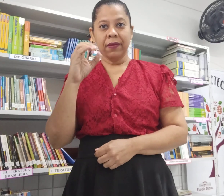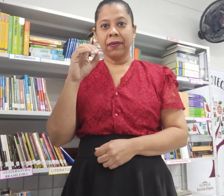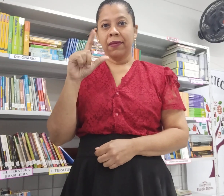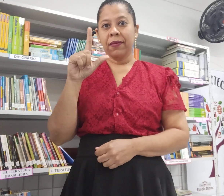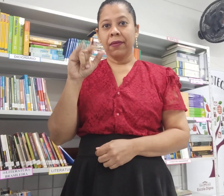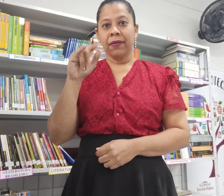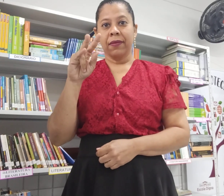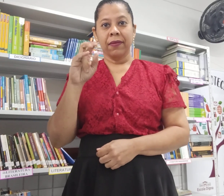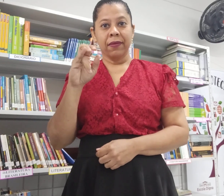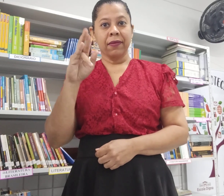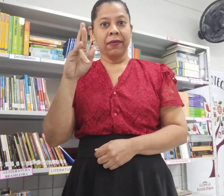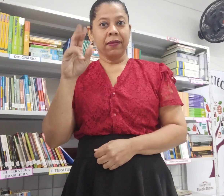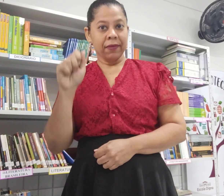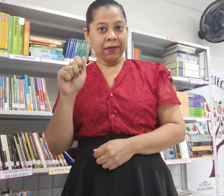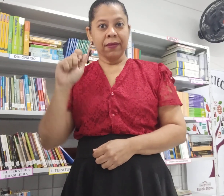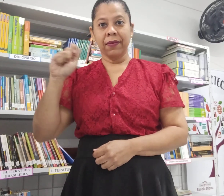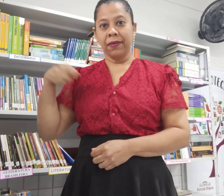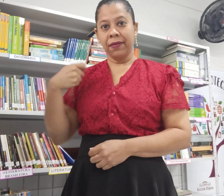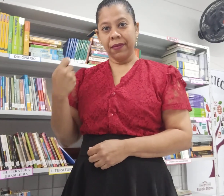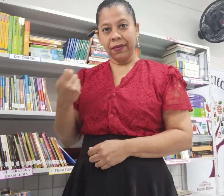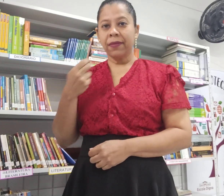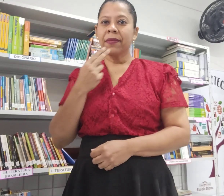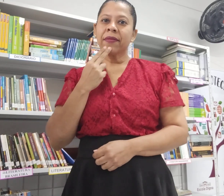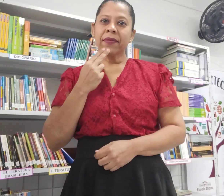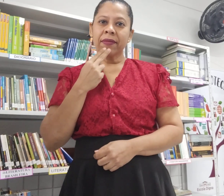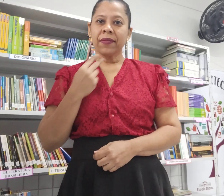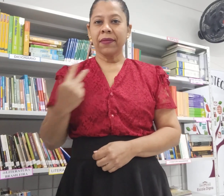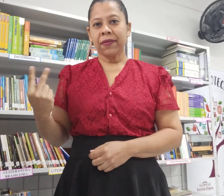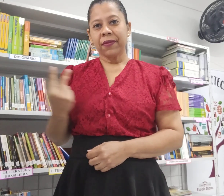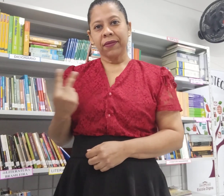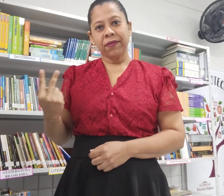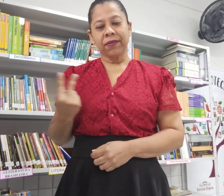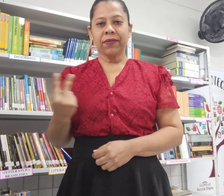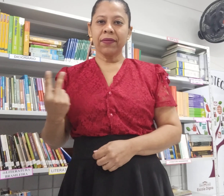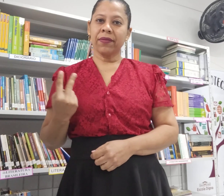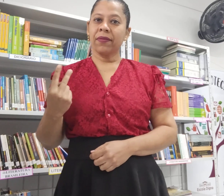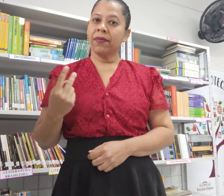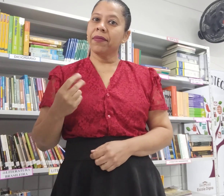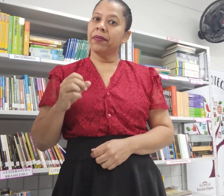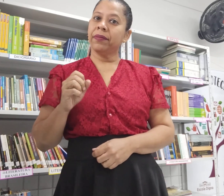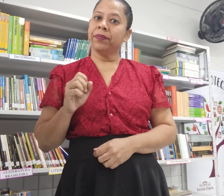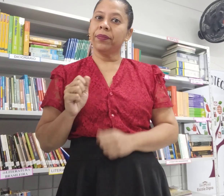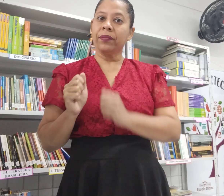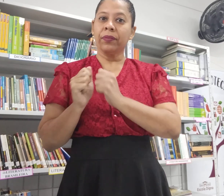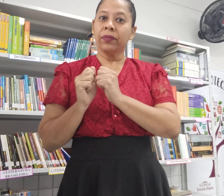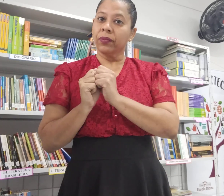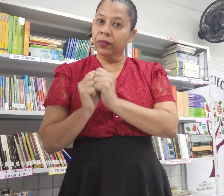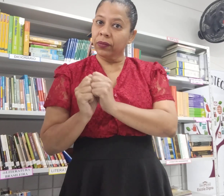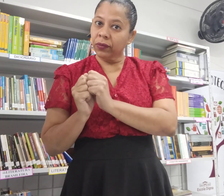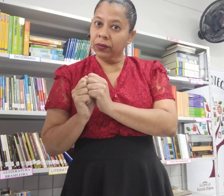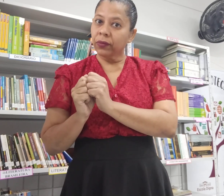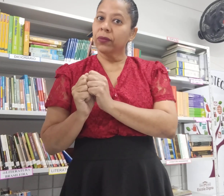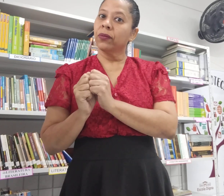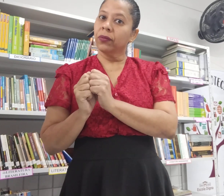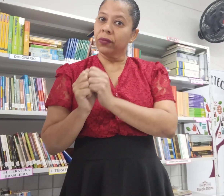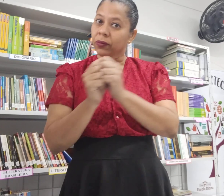nós vamos estar com vocês no curso básico de Libras. E hoje nós vamos